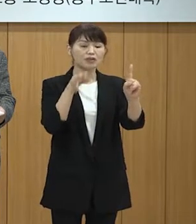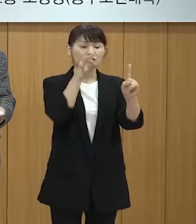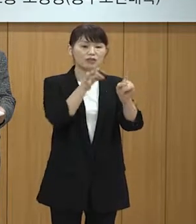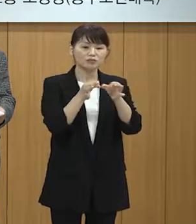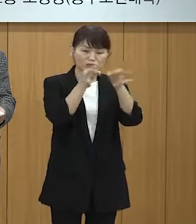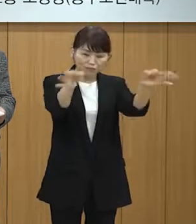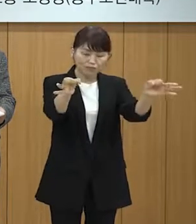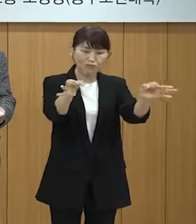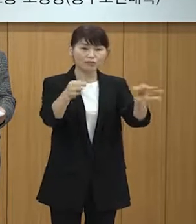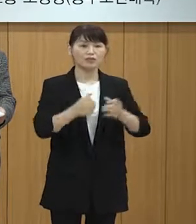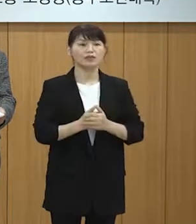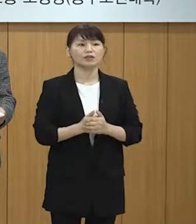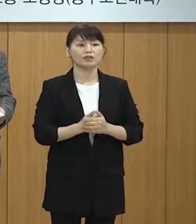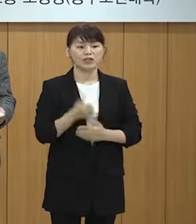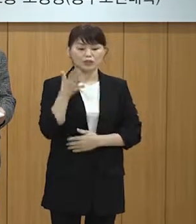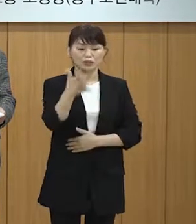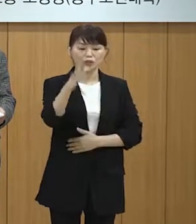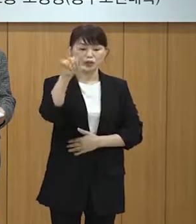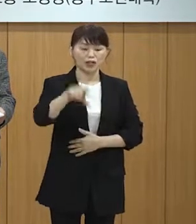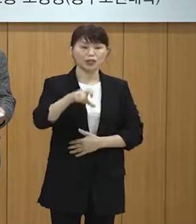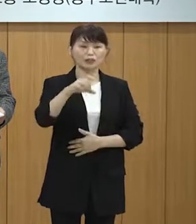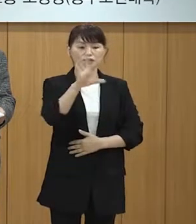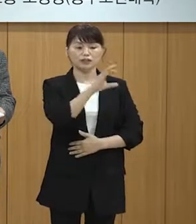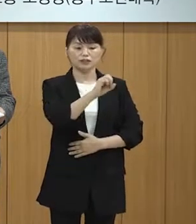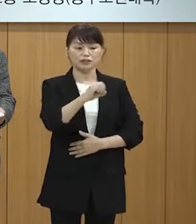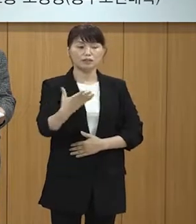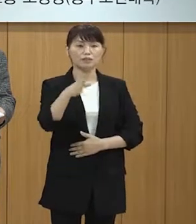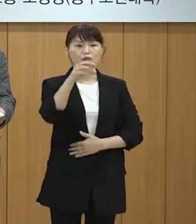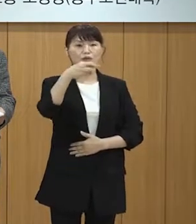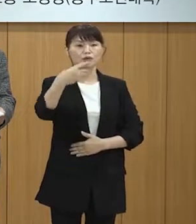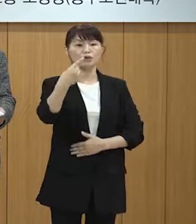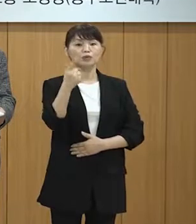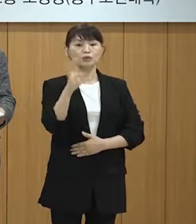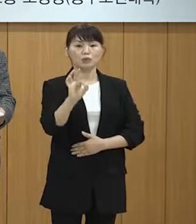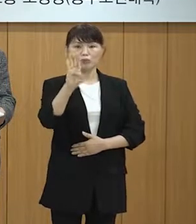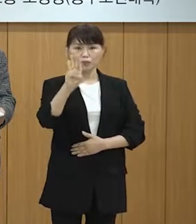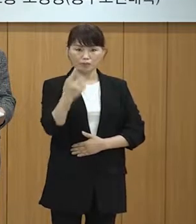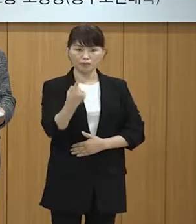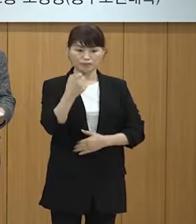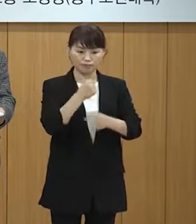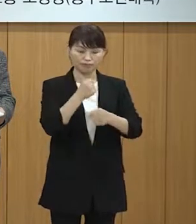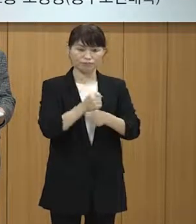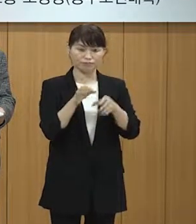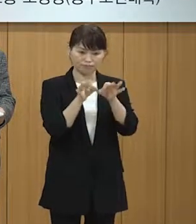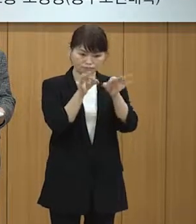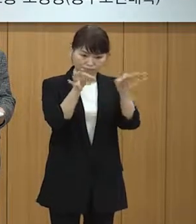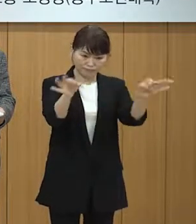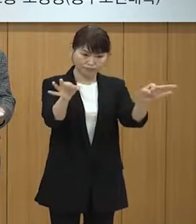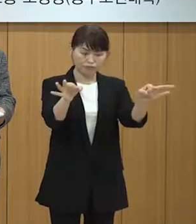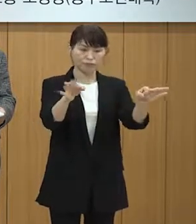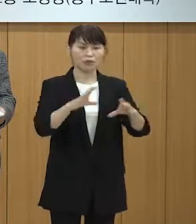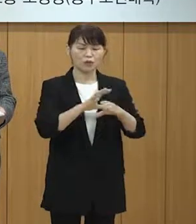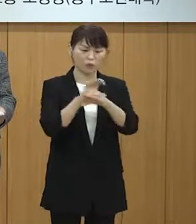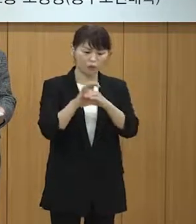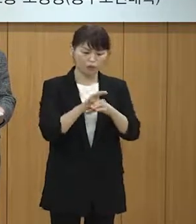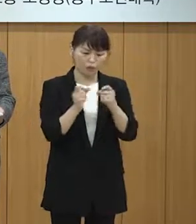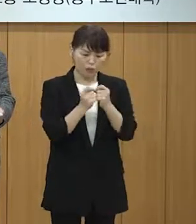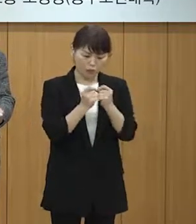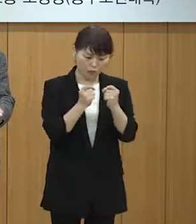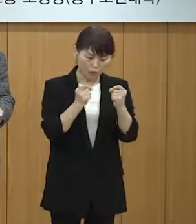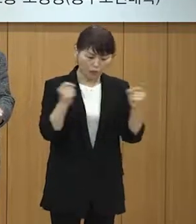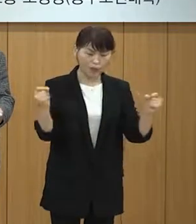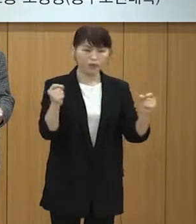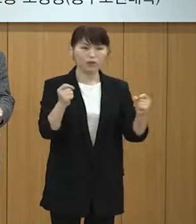지역화폐인 양평통보 또는 카드포인트로 지급하는 것으로 장기화된 코로나19